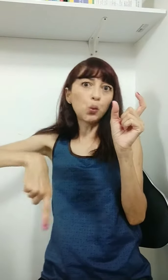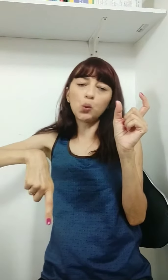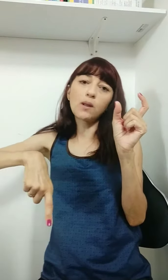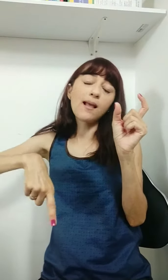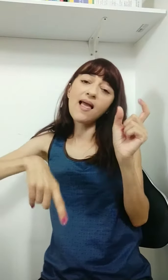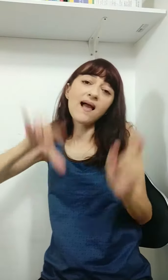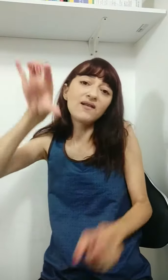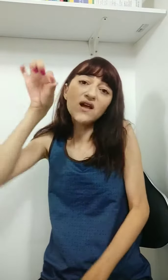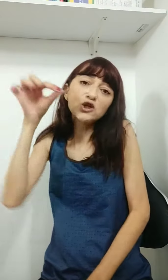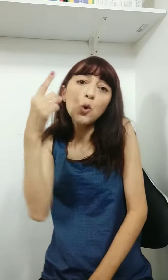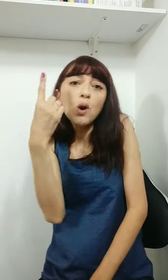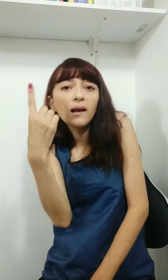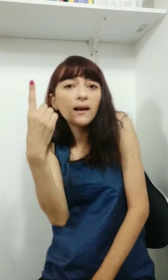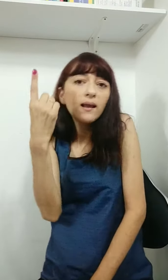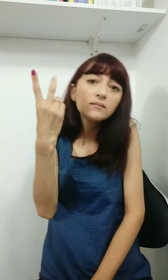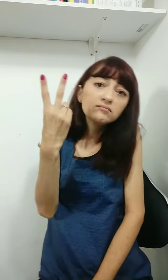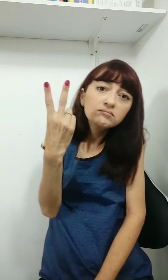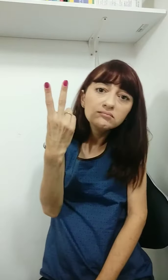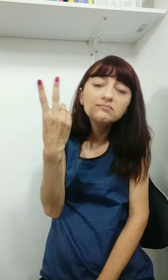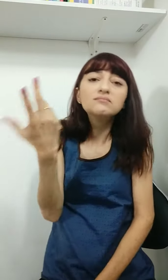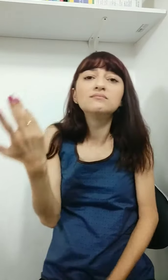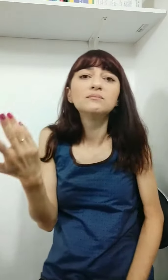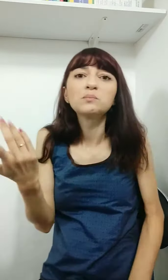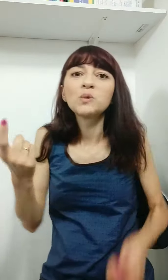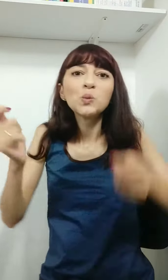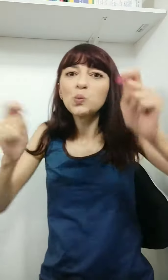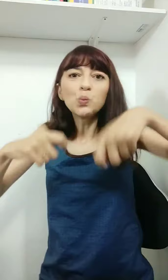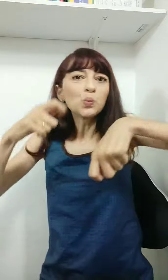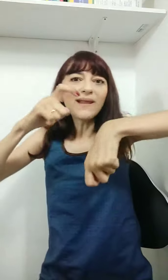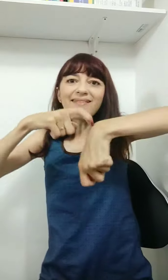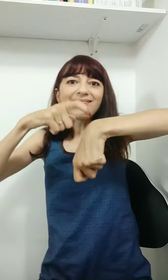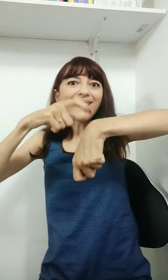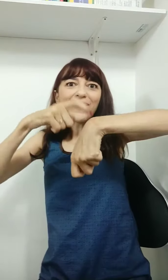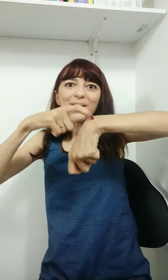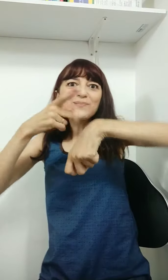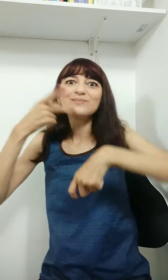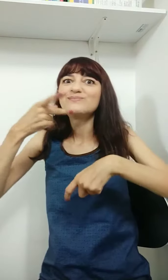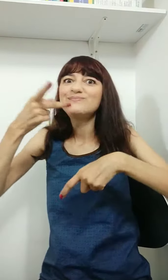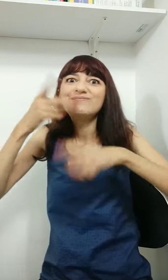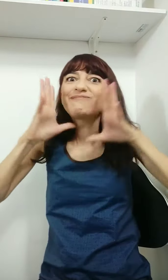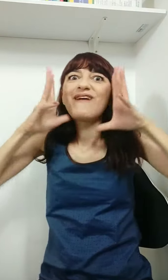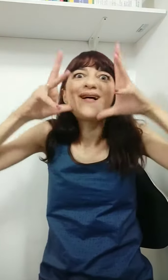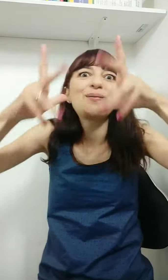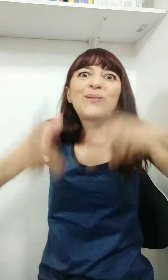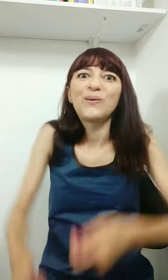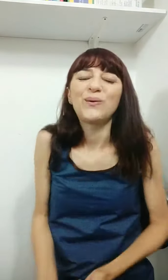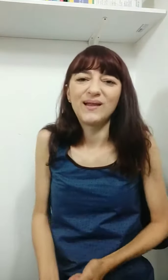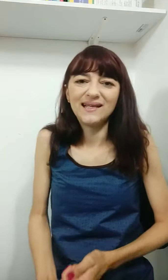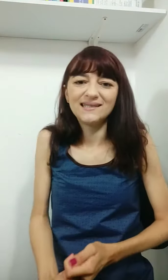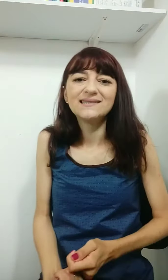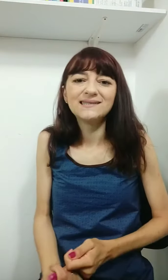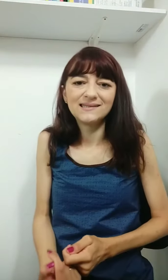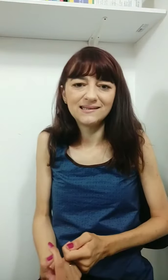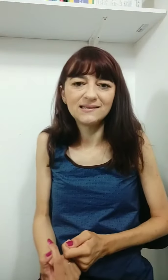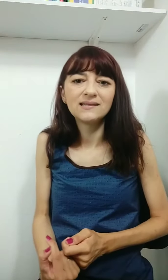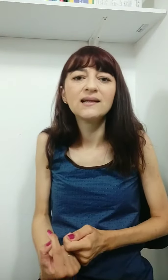repente, falar as 3 palavras, as 5 palavras, né? Não dá tempo dele falar tantas variações de apenas